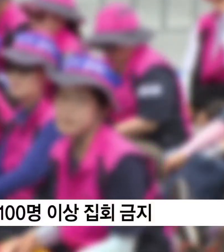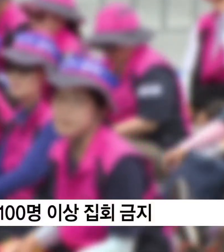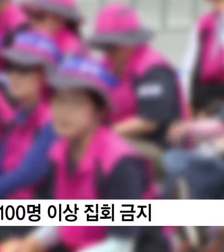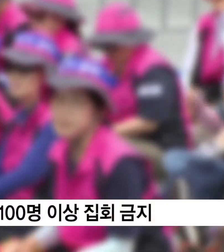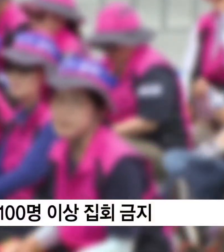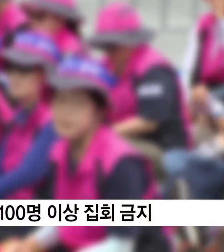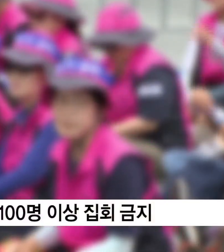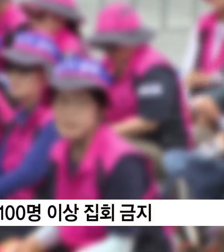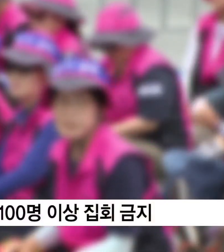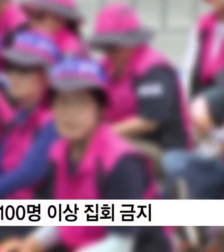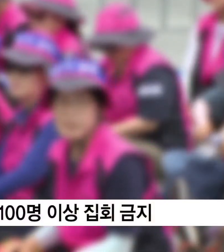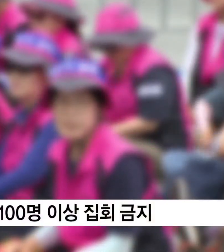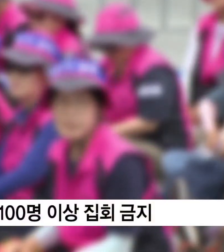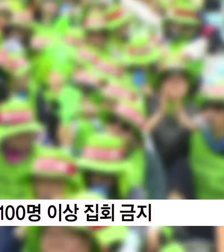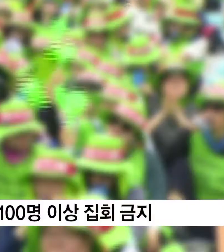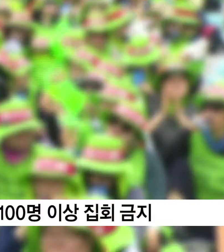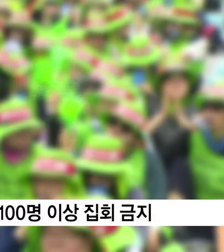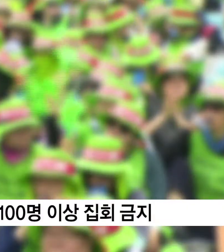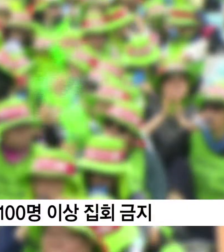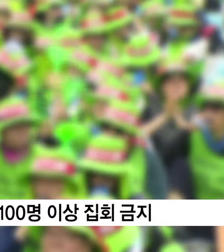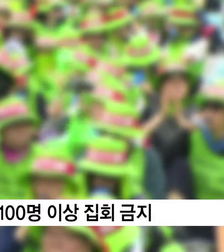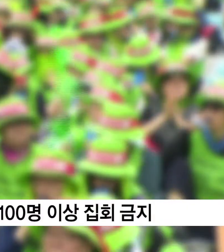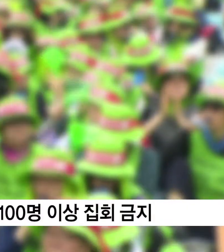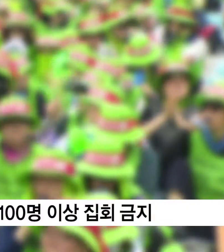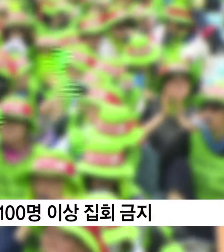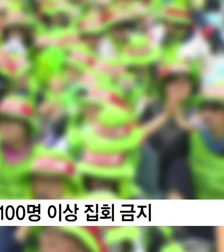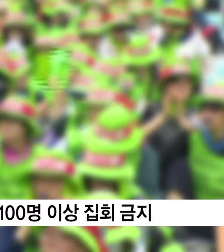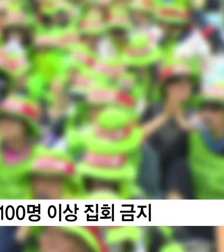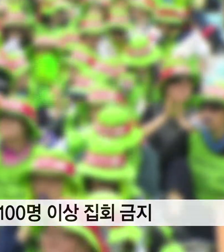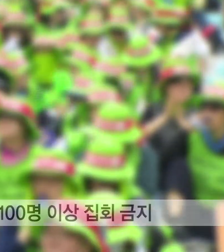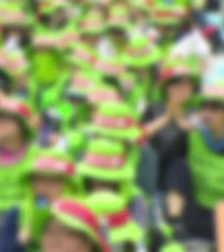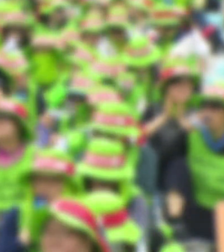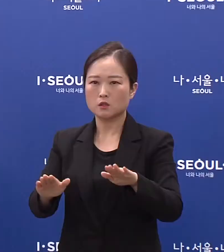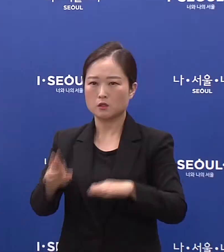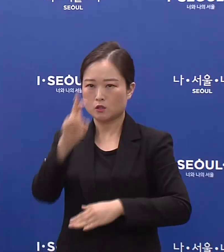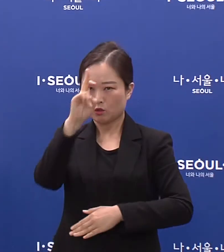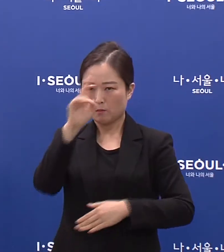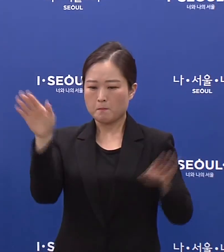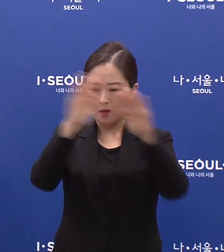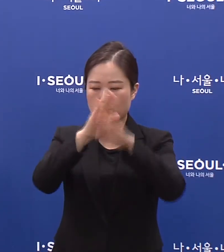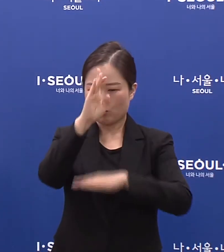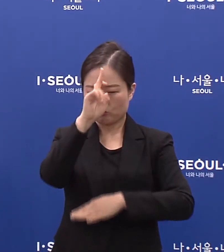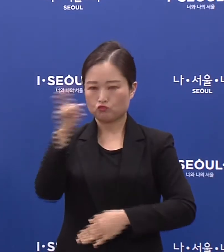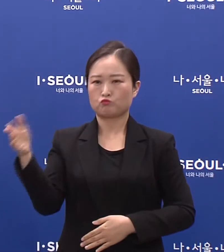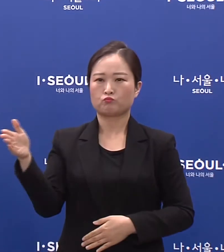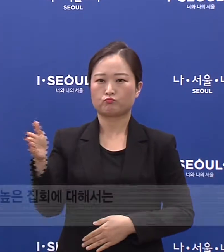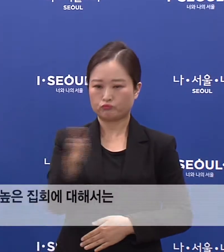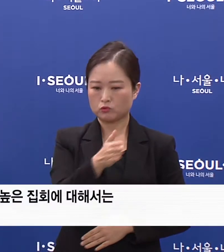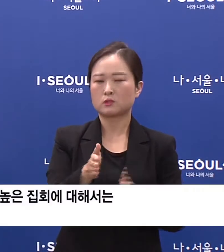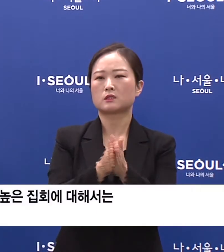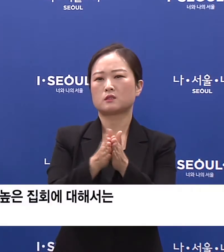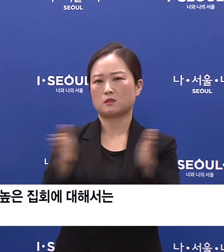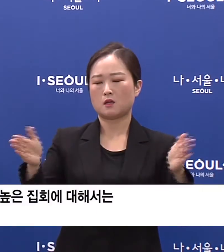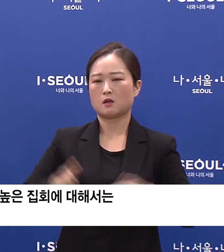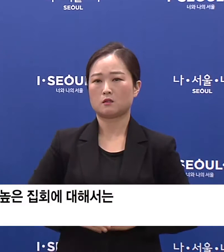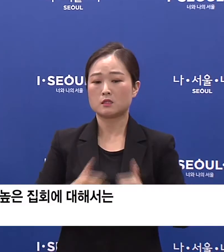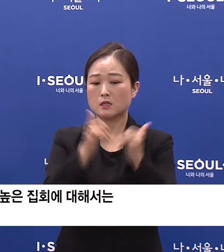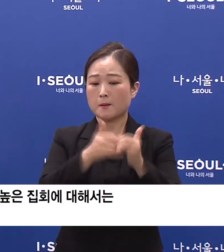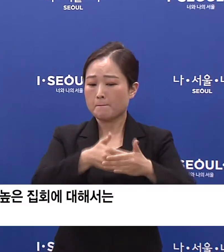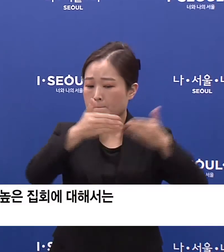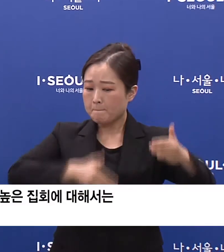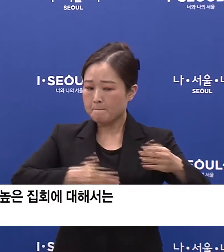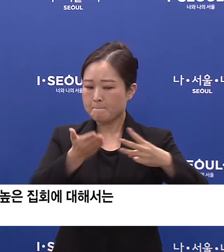작성하거나 체온을 측정하는 등 7가지 방역 수칙을 지켜야 합니다. 사회적 거리두기는